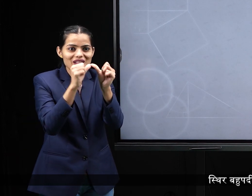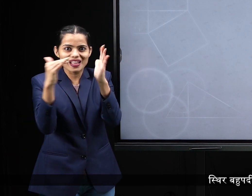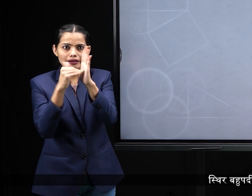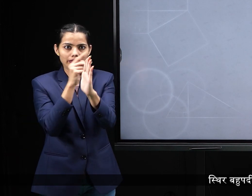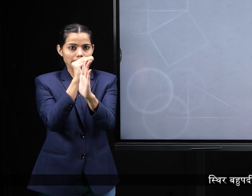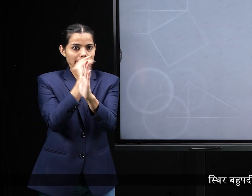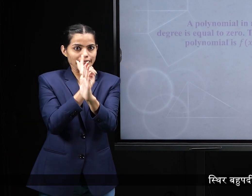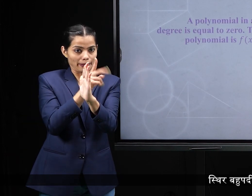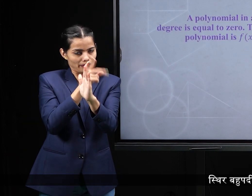बहुपदी